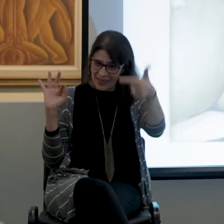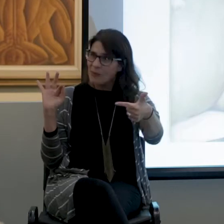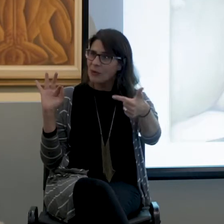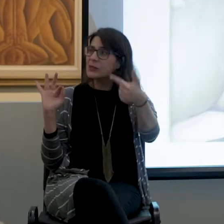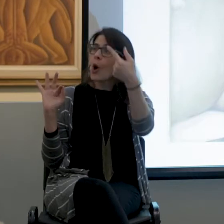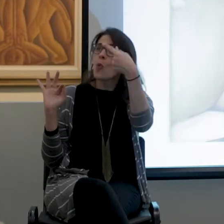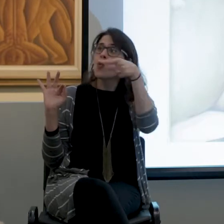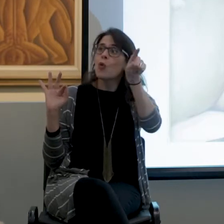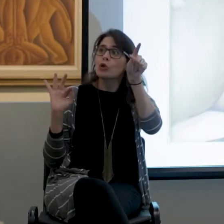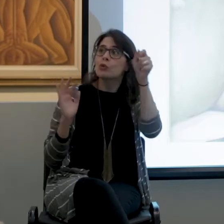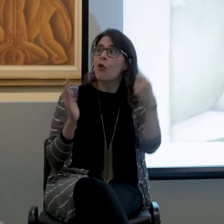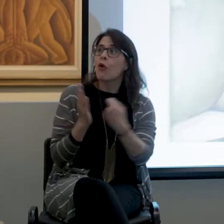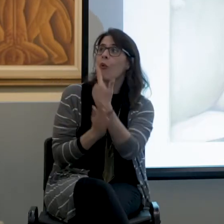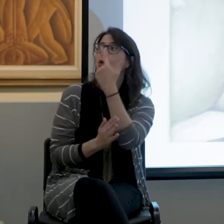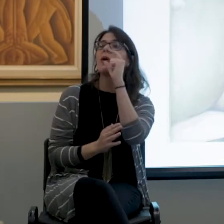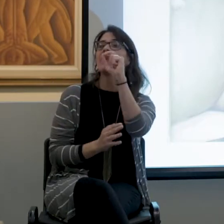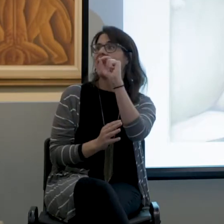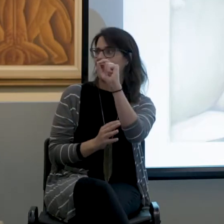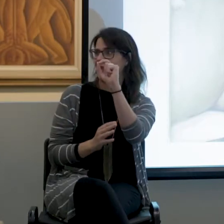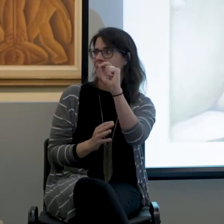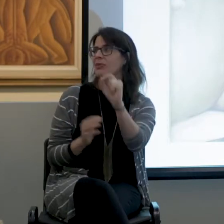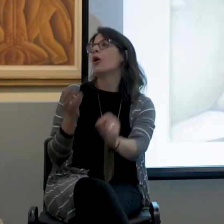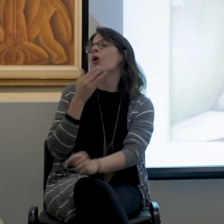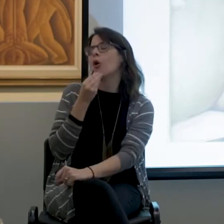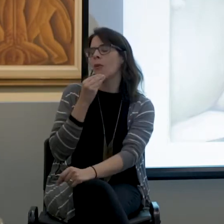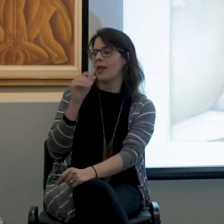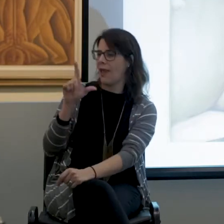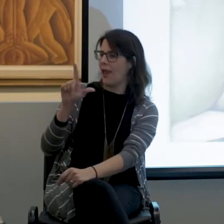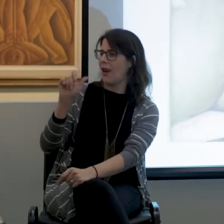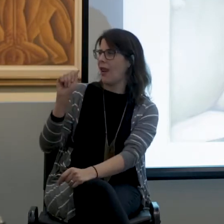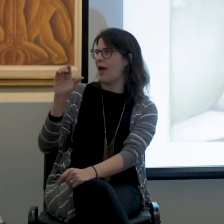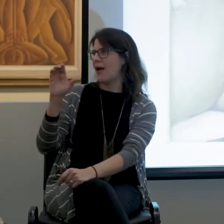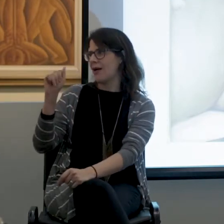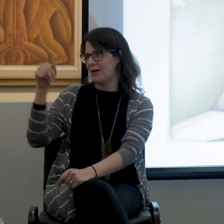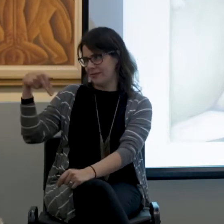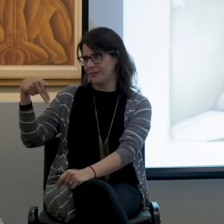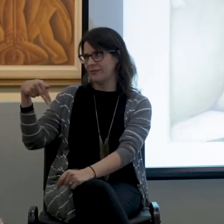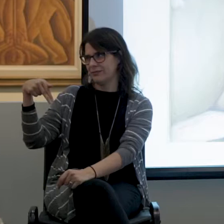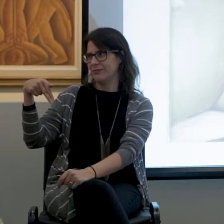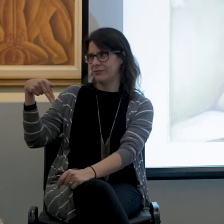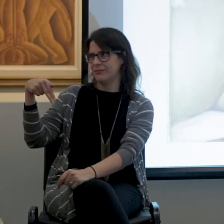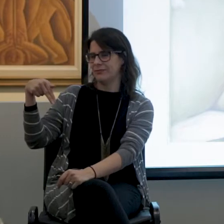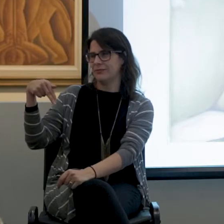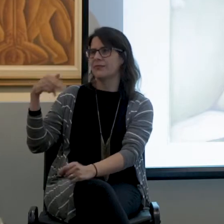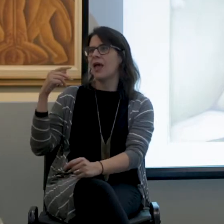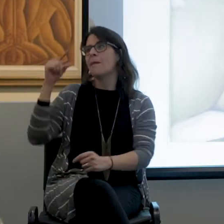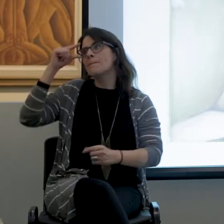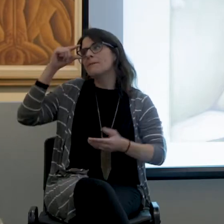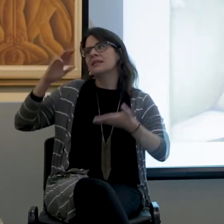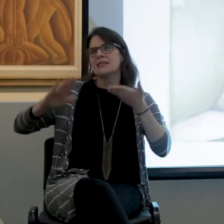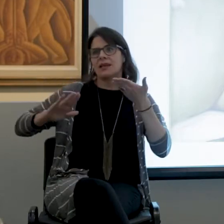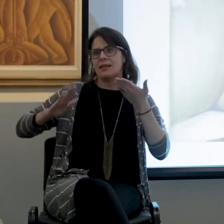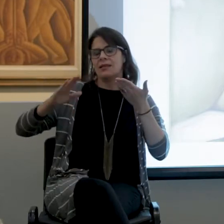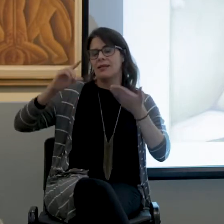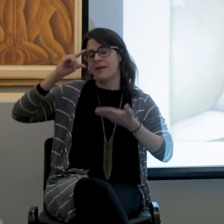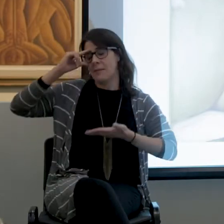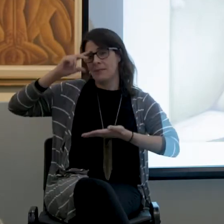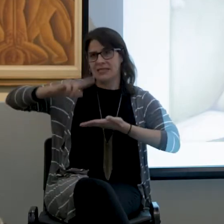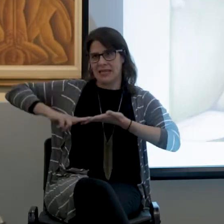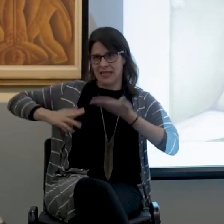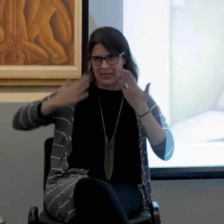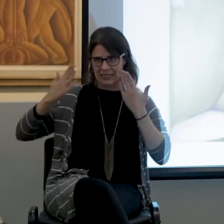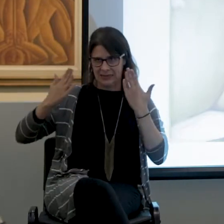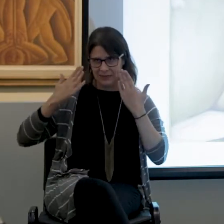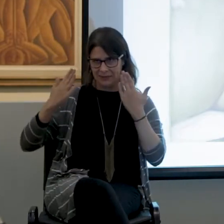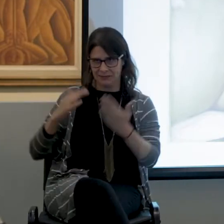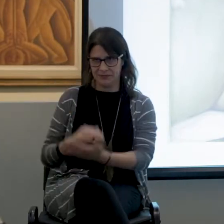o grande psicanalista Jacques Lacan, que, aliás, tem um texto muito interessante sobre esse quadro. Eu digo interessante,